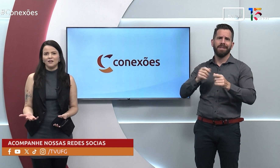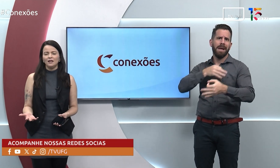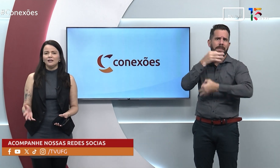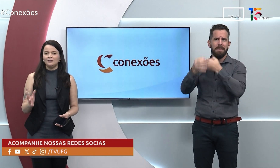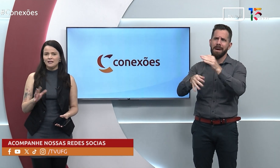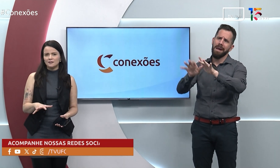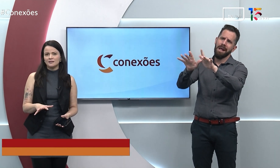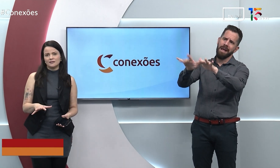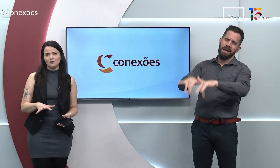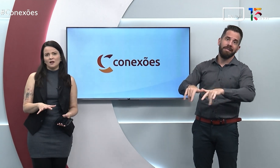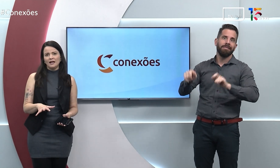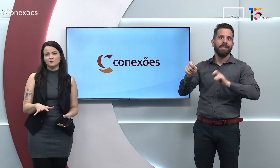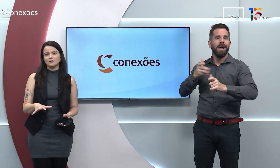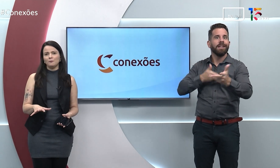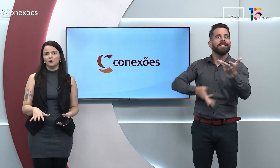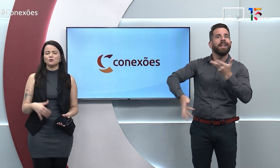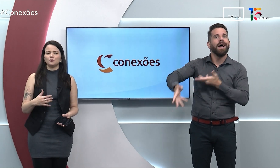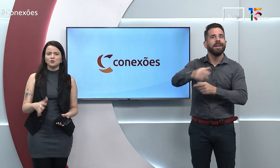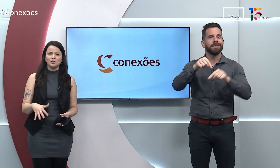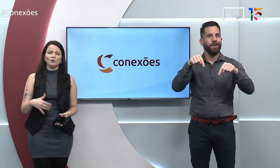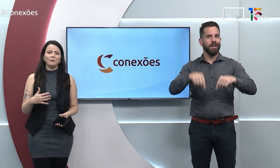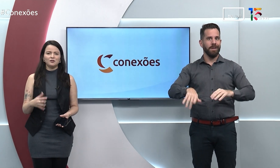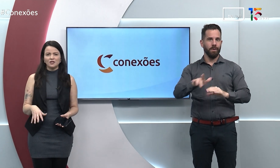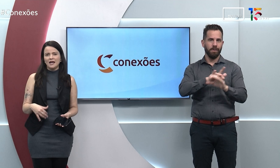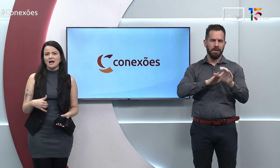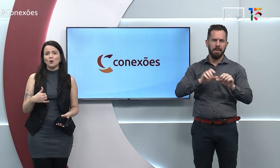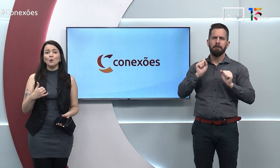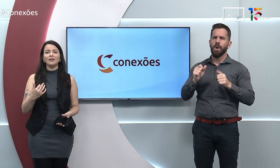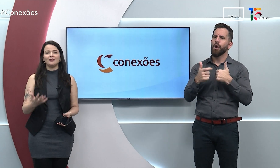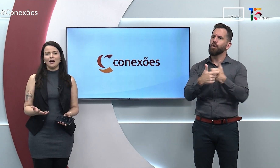você? Nesses locais você pode curtir,